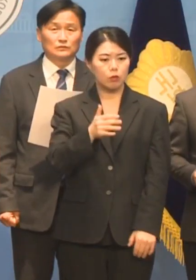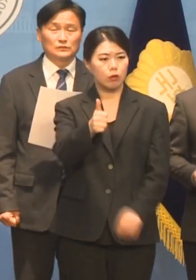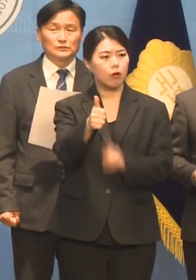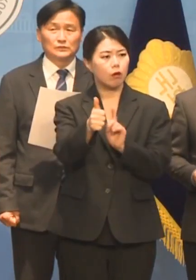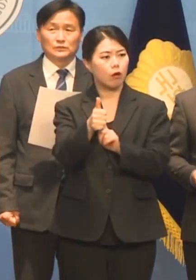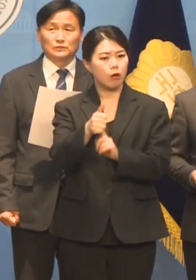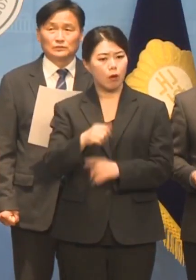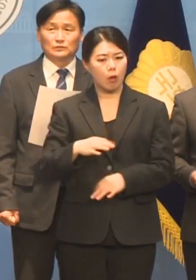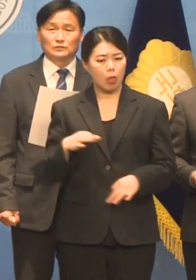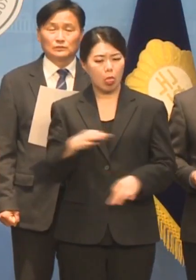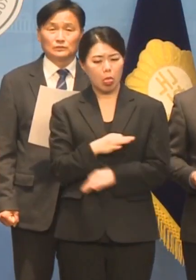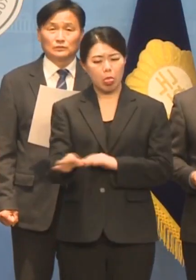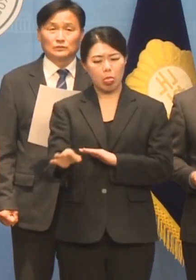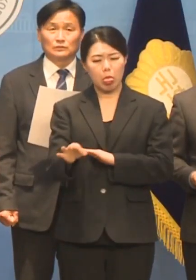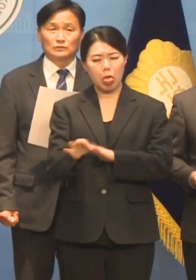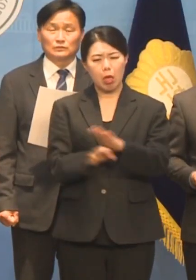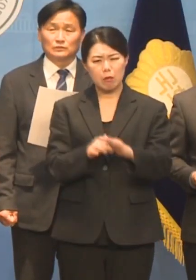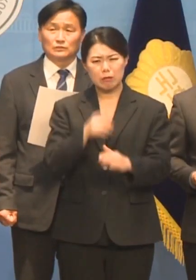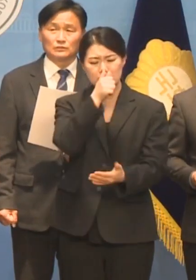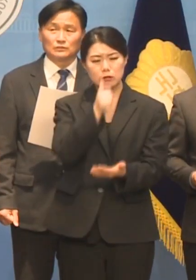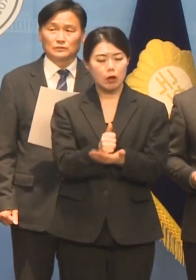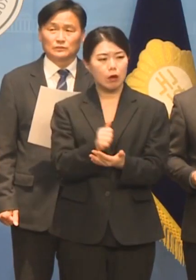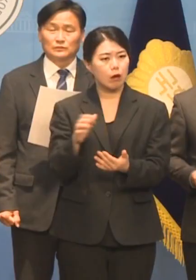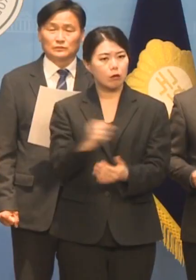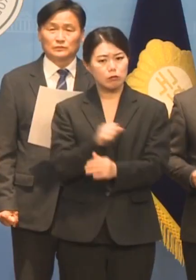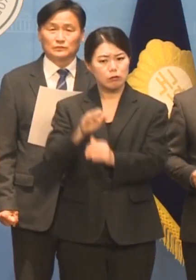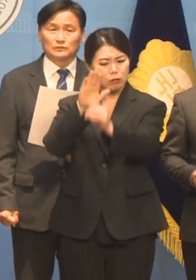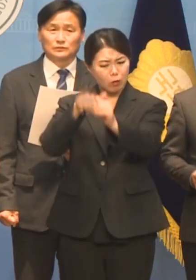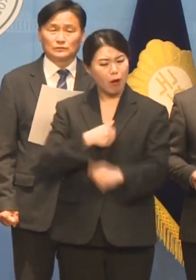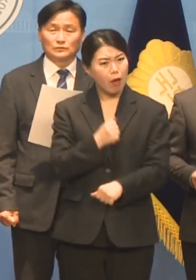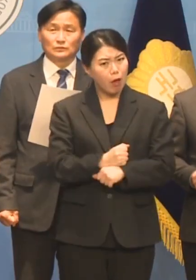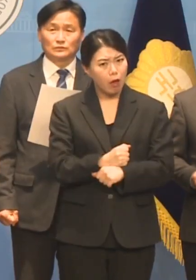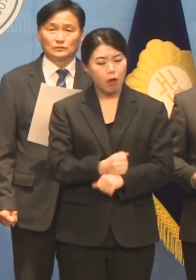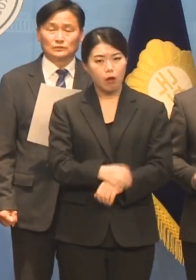뇌물죄로 소환한다는 통보를 했다고 합니다.